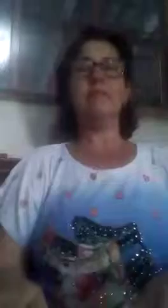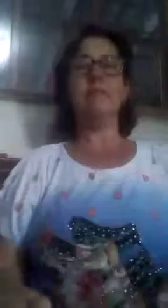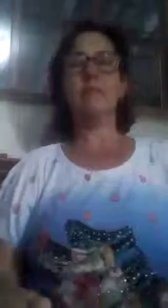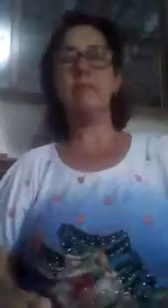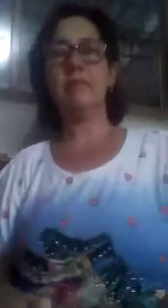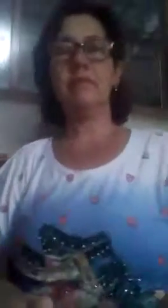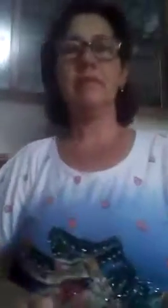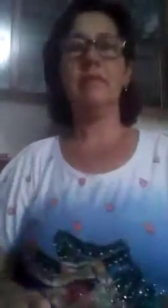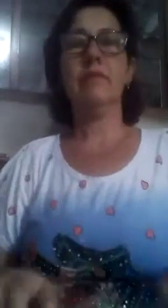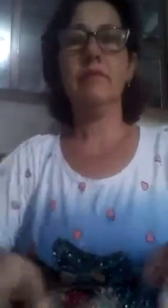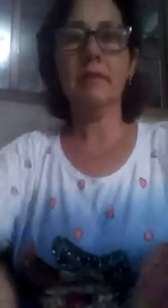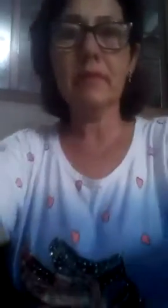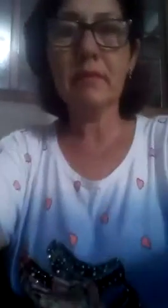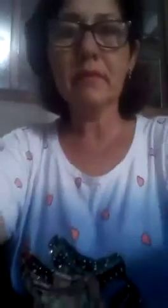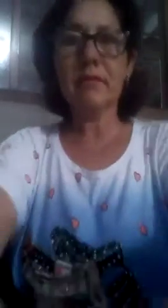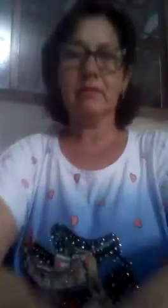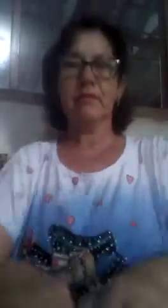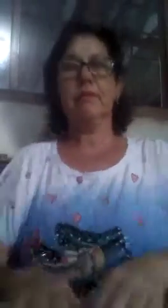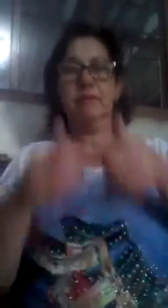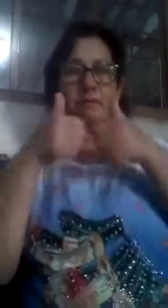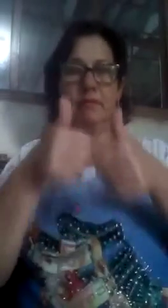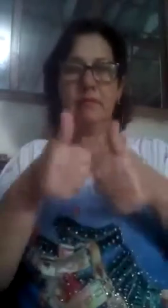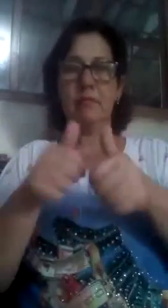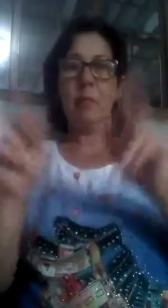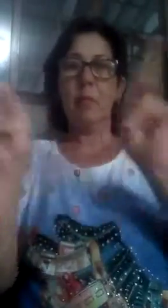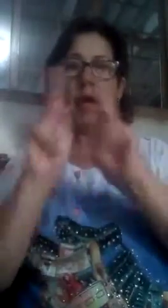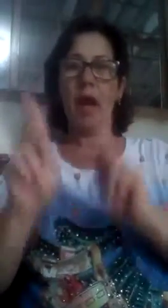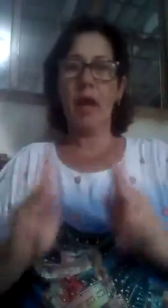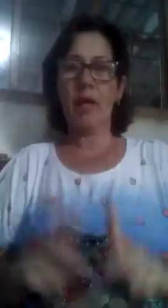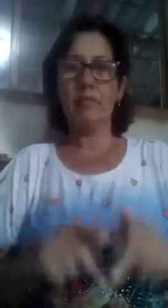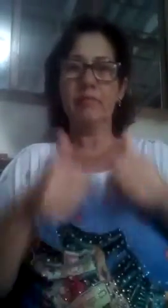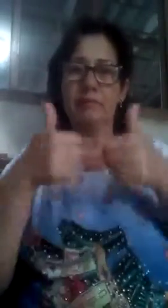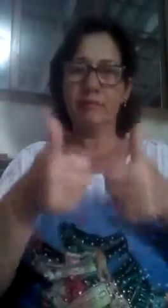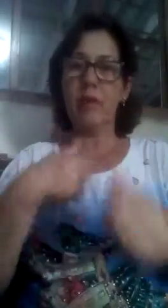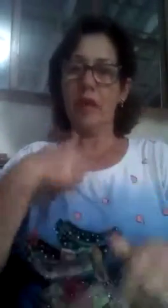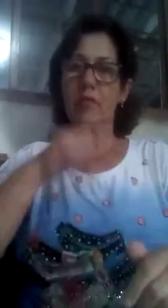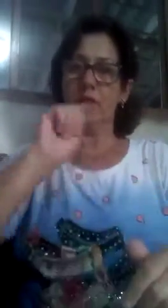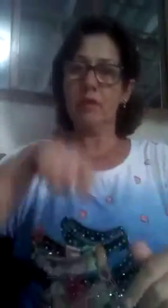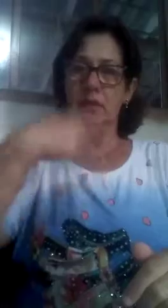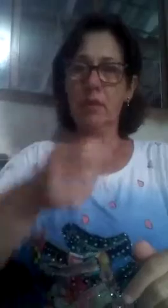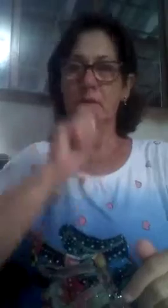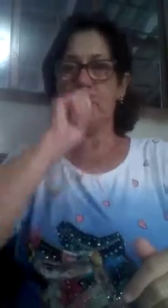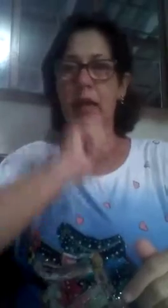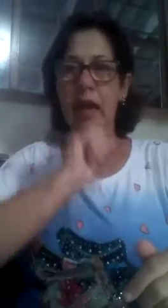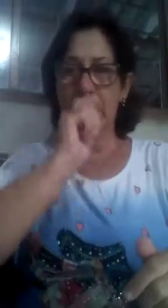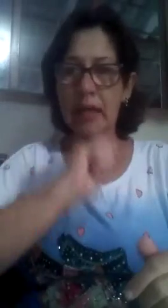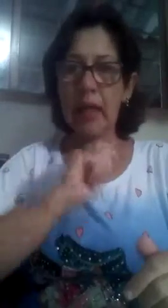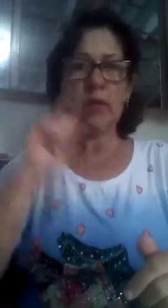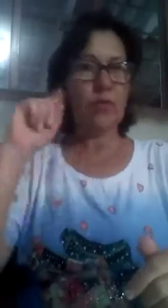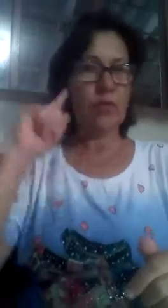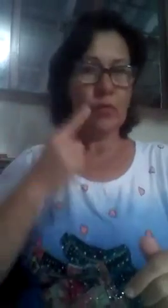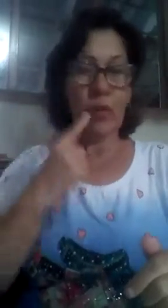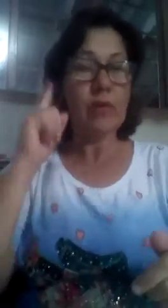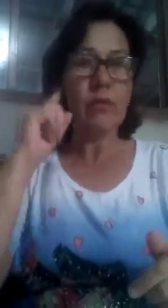Deu 40 minutos de intervalo e nós ficamos lá esperando, esperando, esperando. Aí a mulher chegou lá e falou assim,